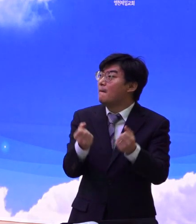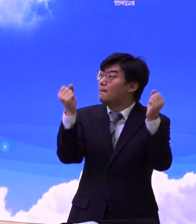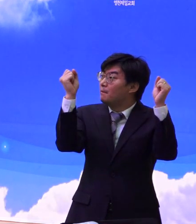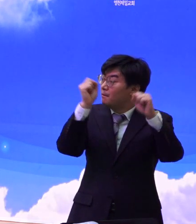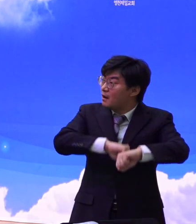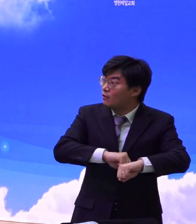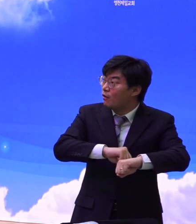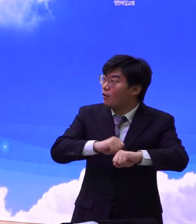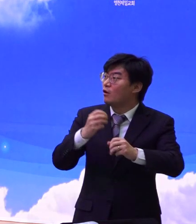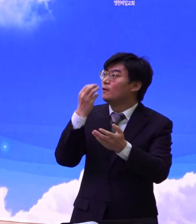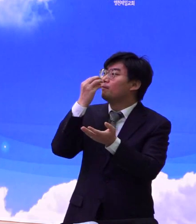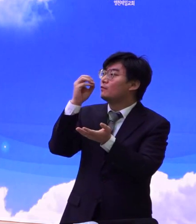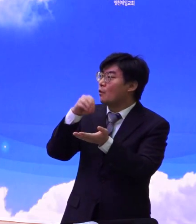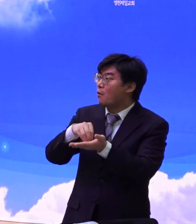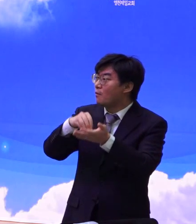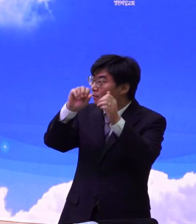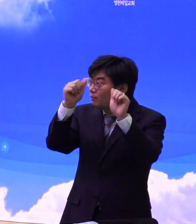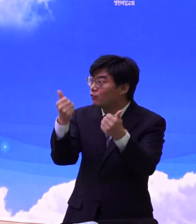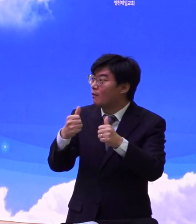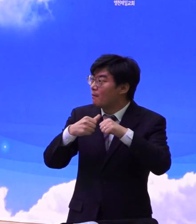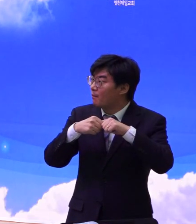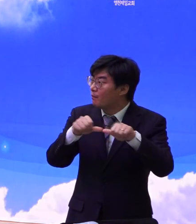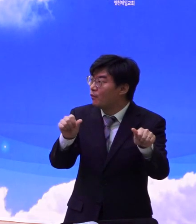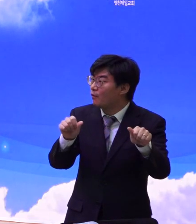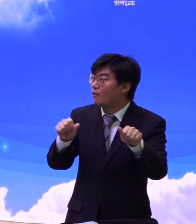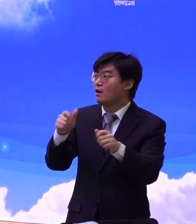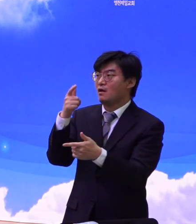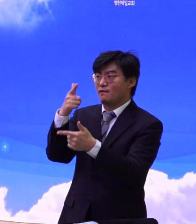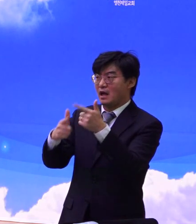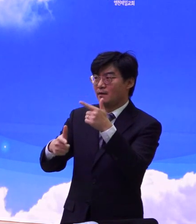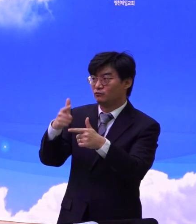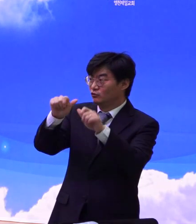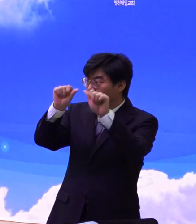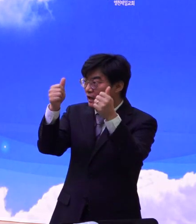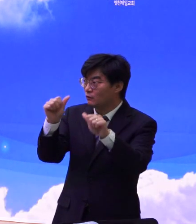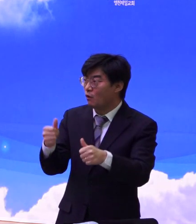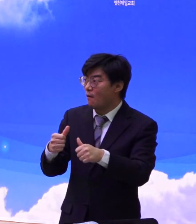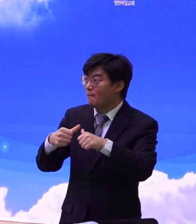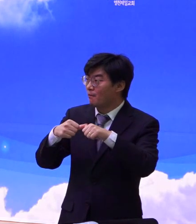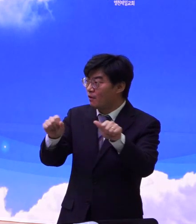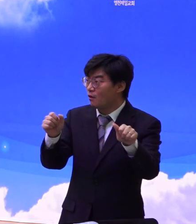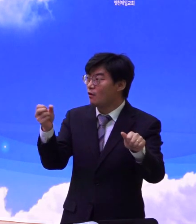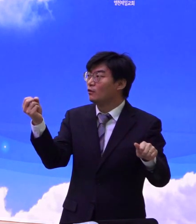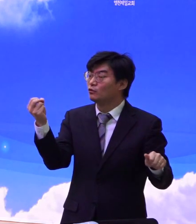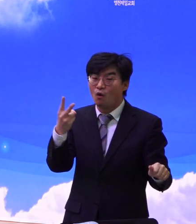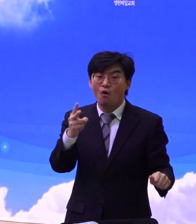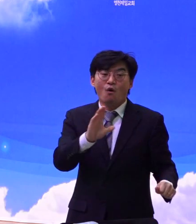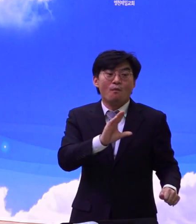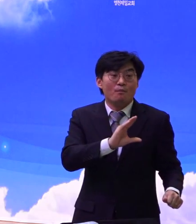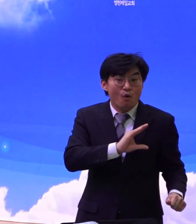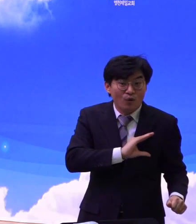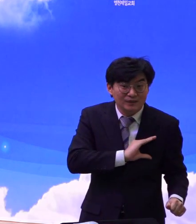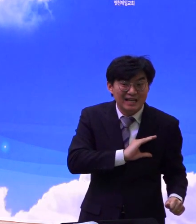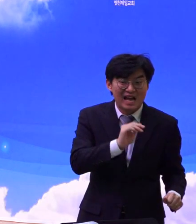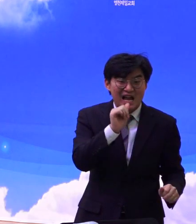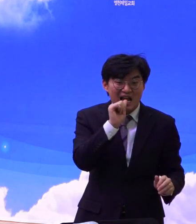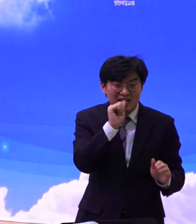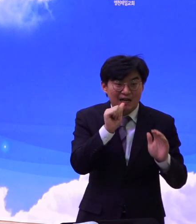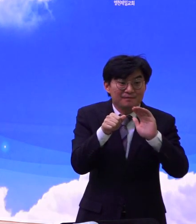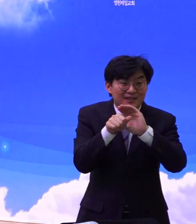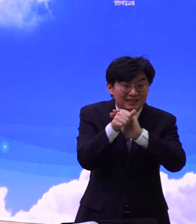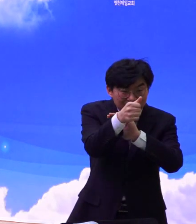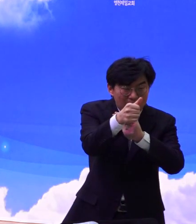헐어버렸고 돌기둥들을 부수었으며 아세라 목상을 찍어버렸다. 그는 또한 모세가 만든